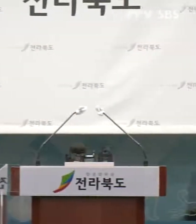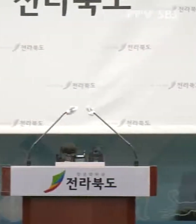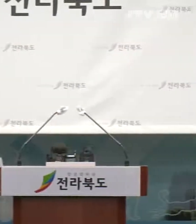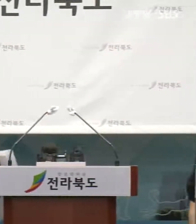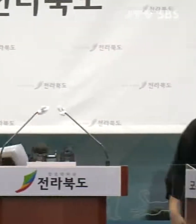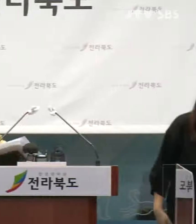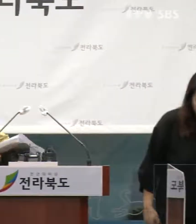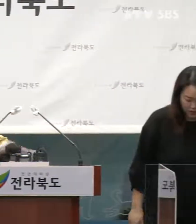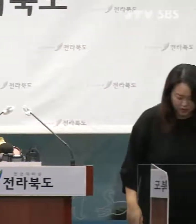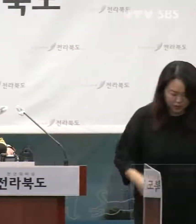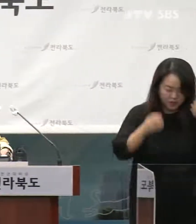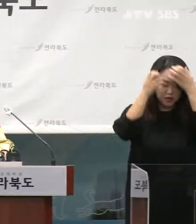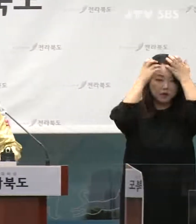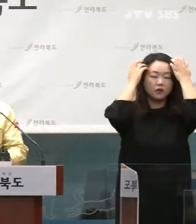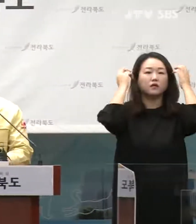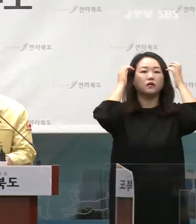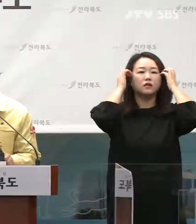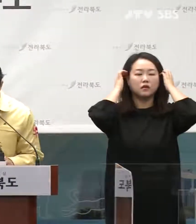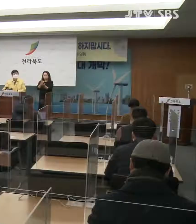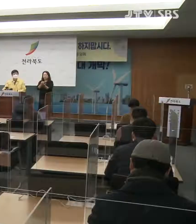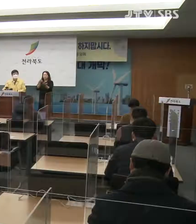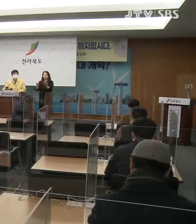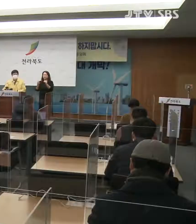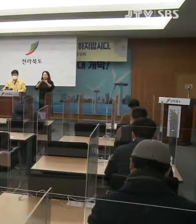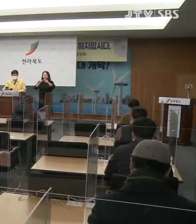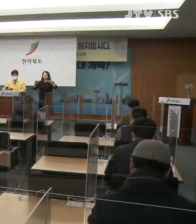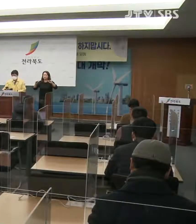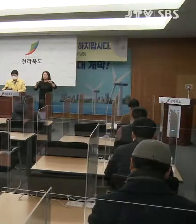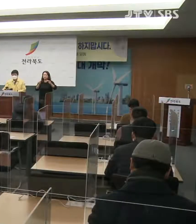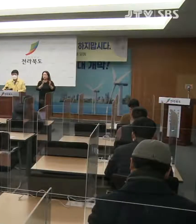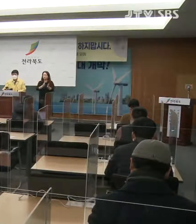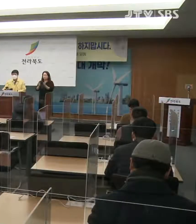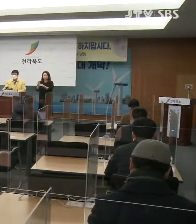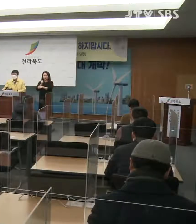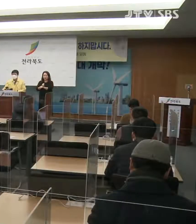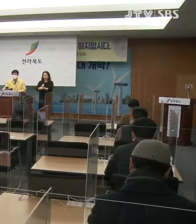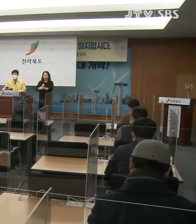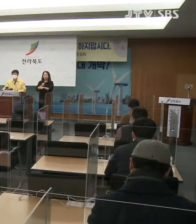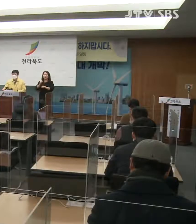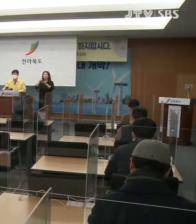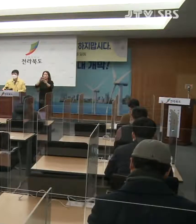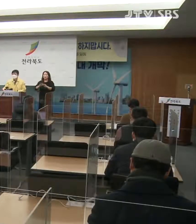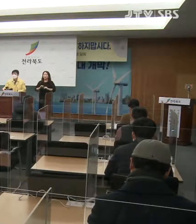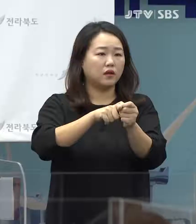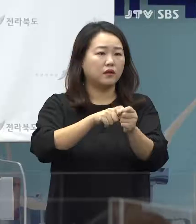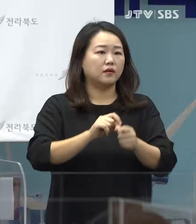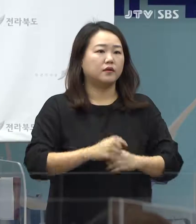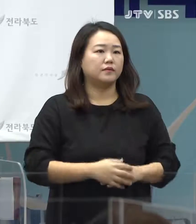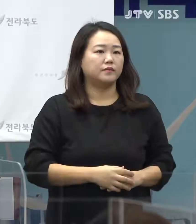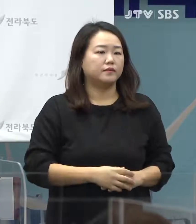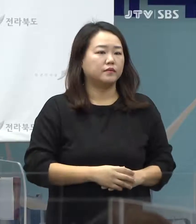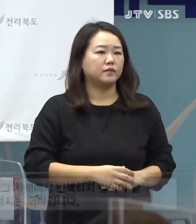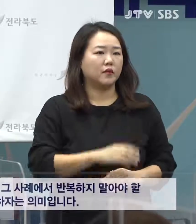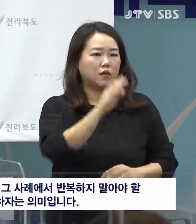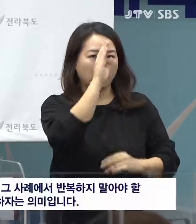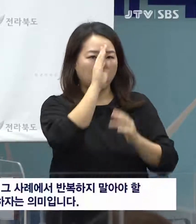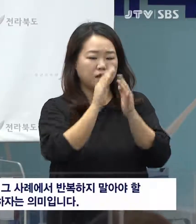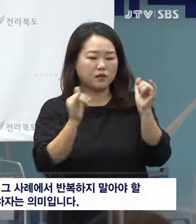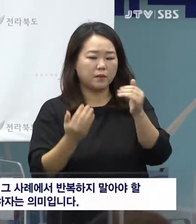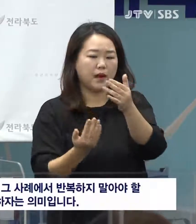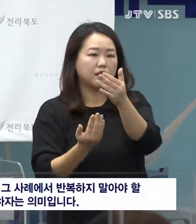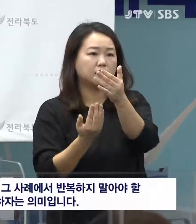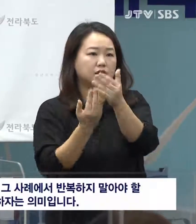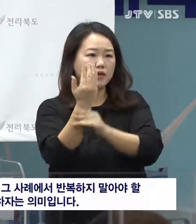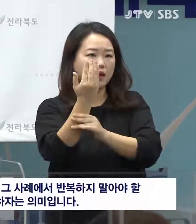방역당국은 긴장의 끈을 놓지 않고 환자 발생 경로를 꼼꼼히 체크하고 있습니다. 환자 발생